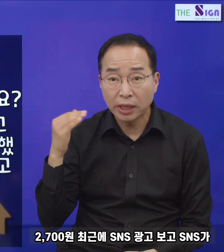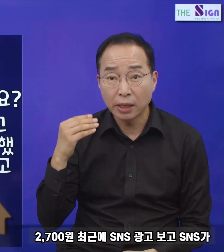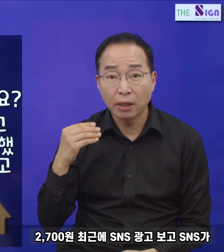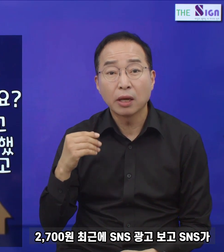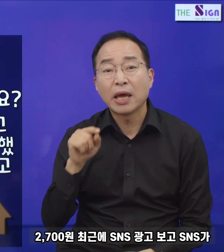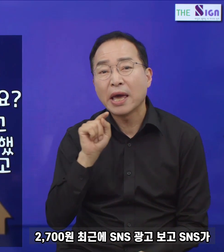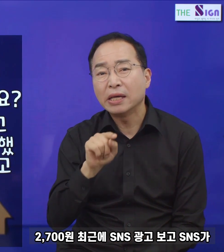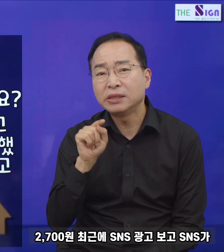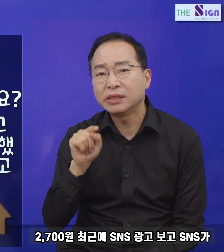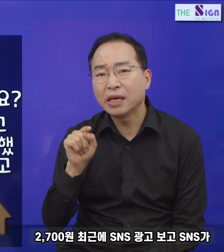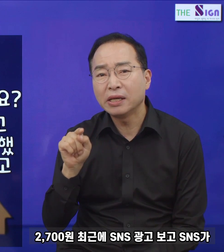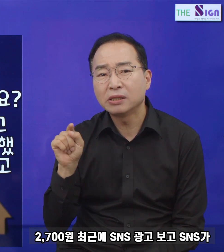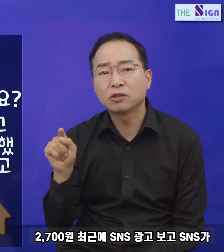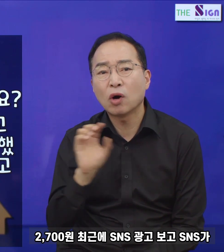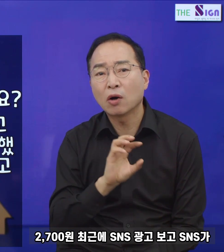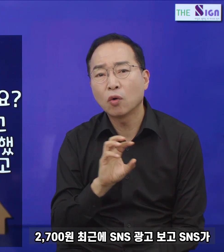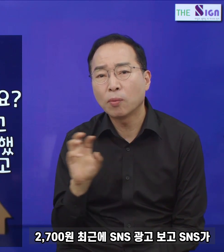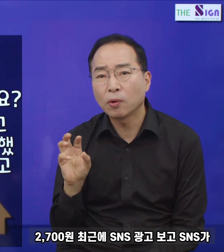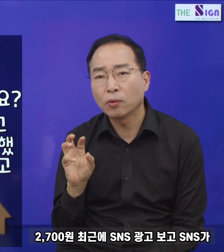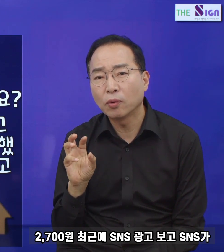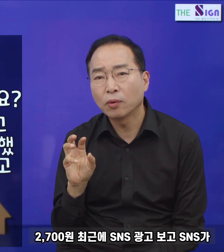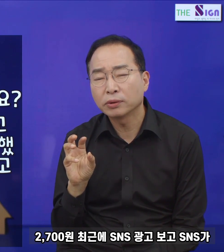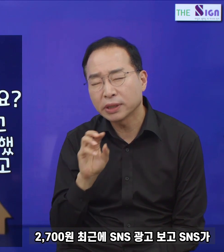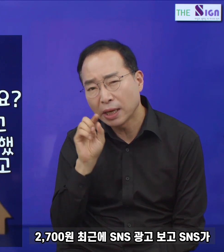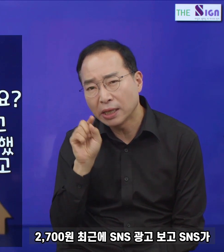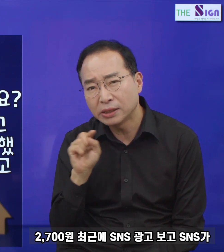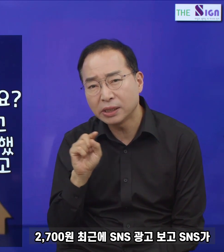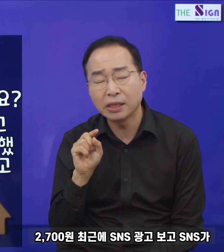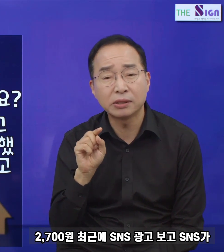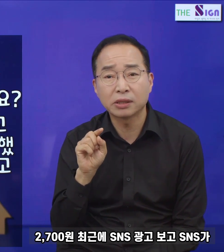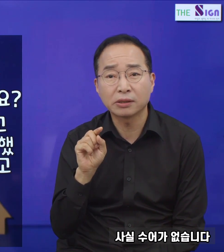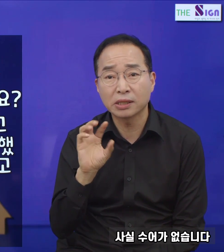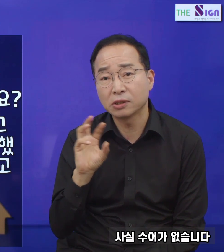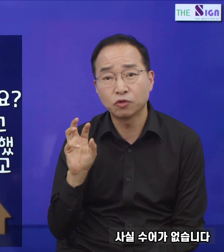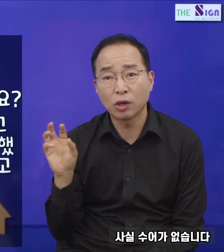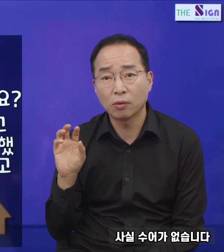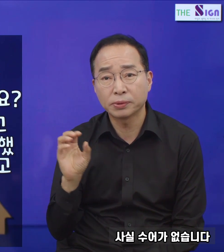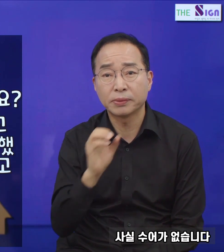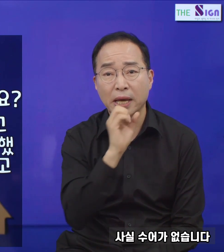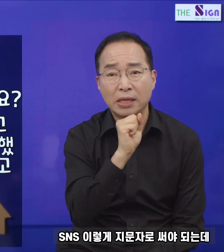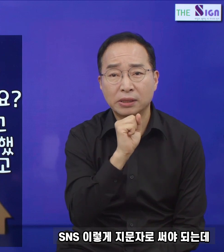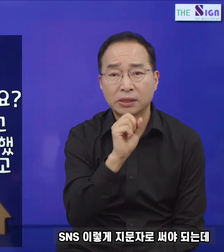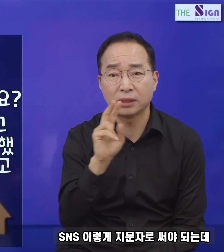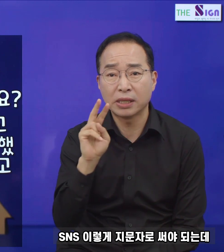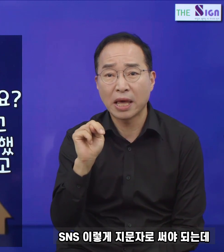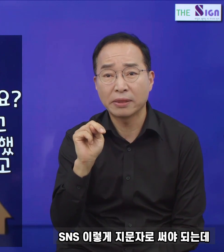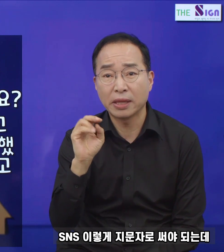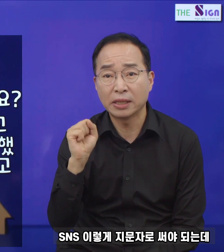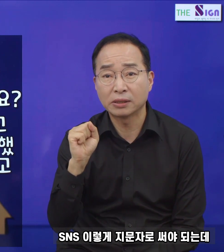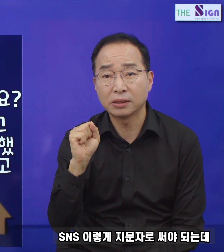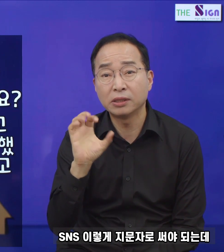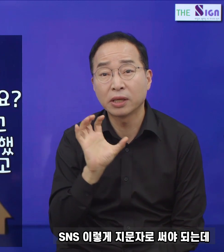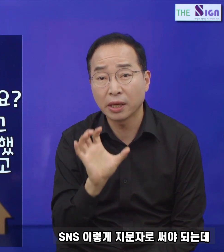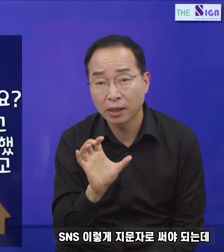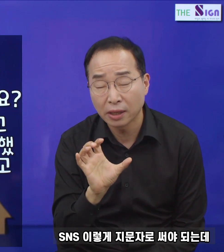최근에 SNS 광고 보고, 자, SNS가 사실은 수화가 없습니다. SNS 이렇게